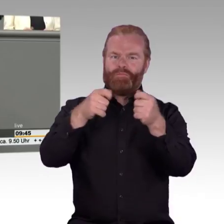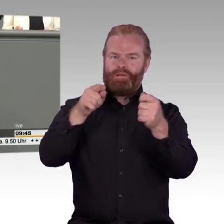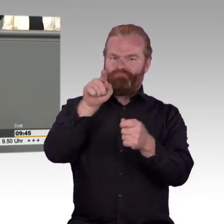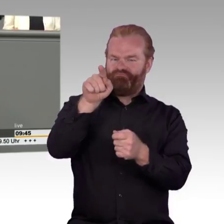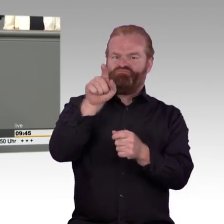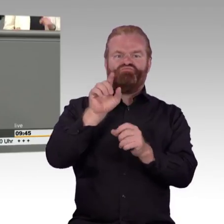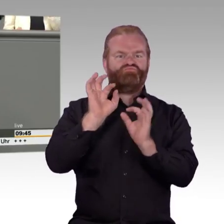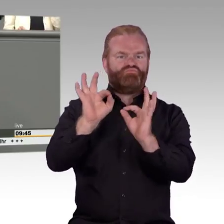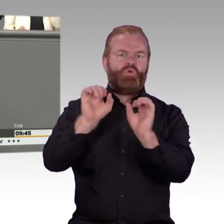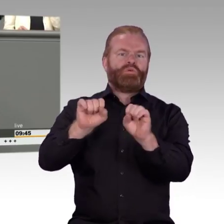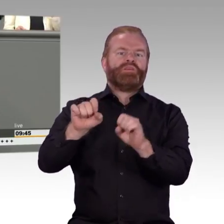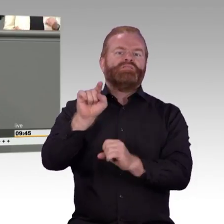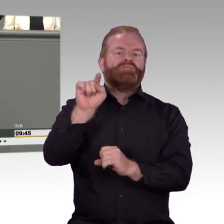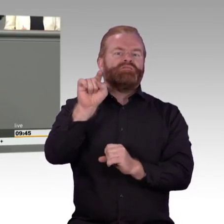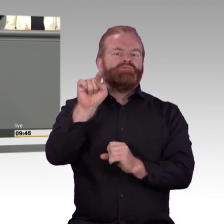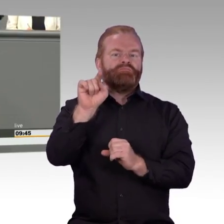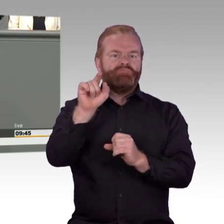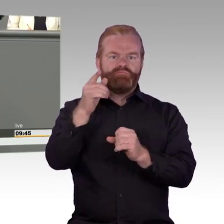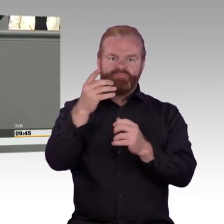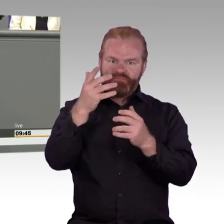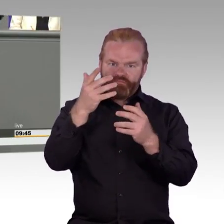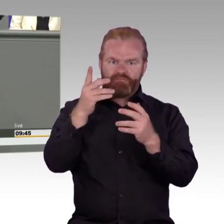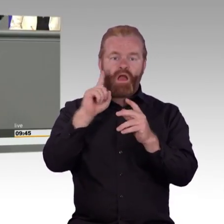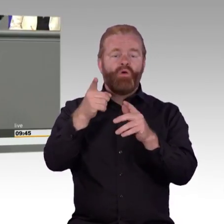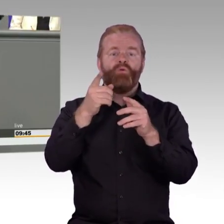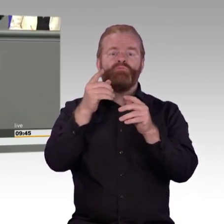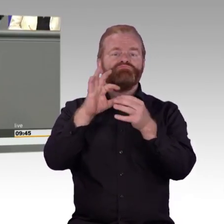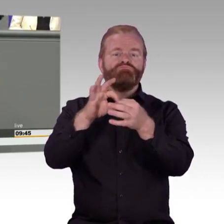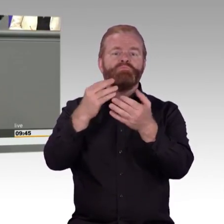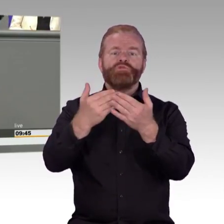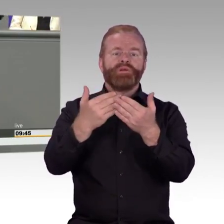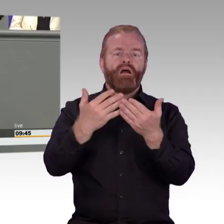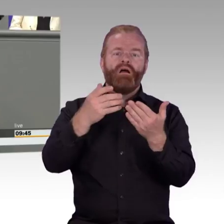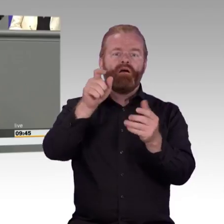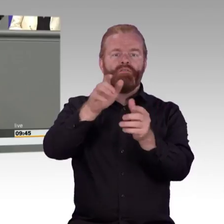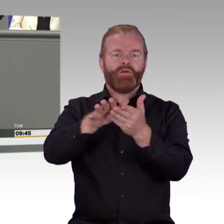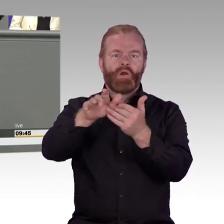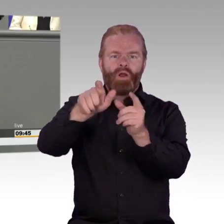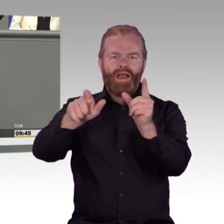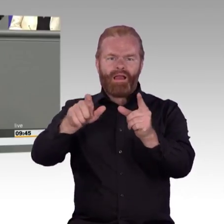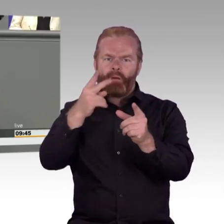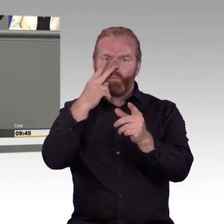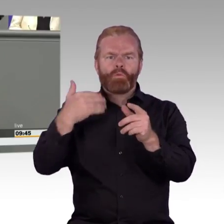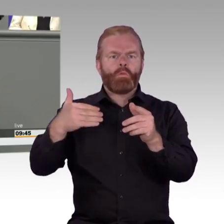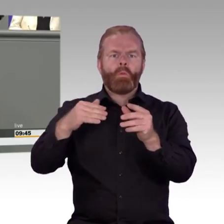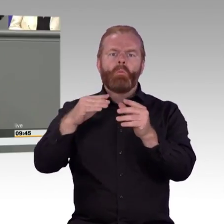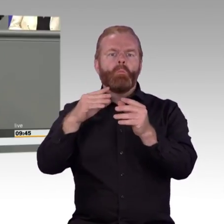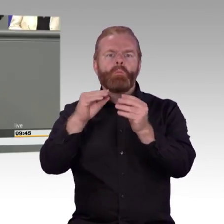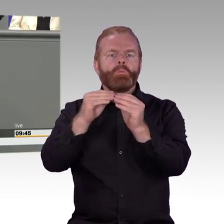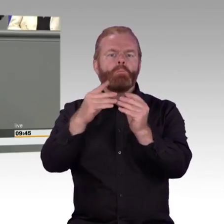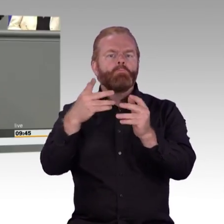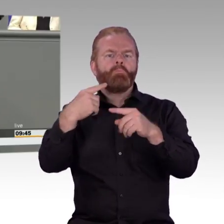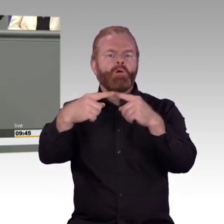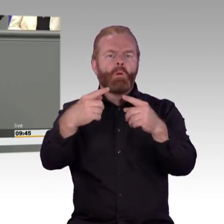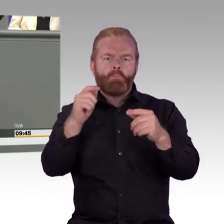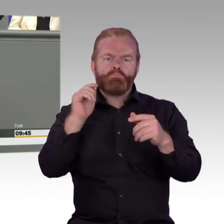im Zweifelsfall alleine erklagt werden. Aber glauben Sie denn tatsächlich, dass ein Unternehmen, was sich schon in einem Urteil in der Sache